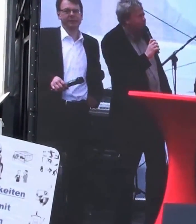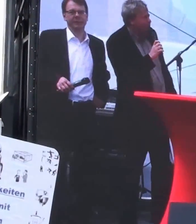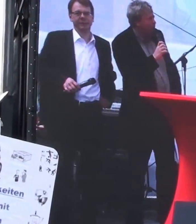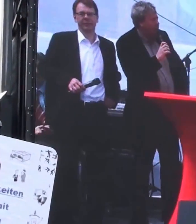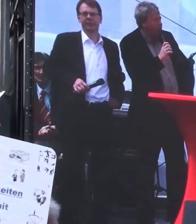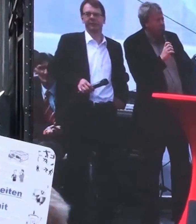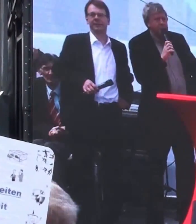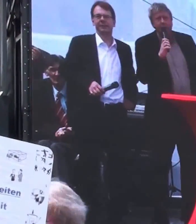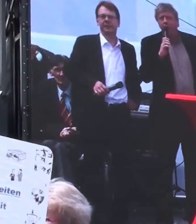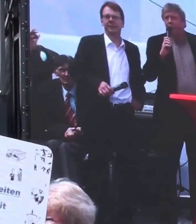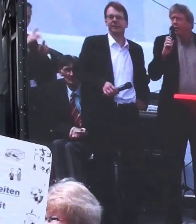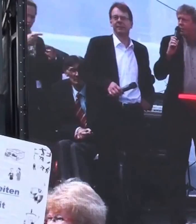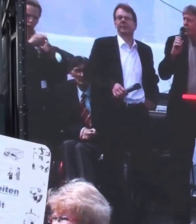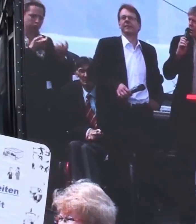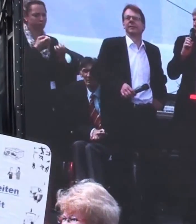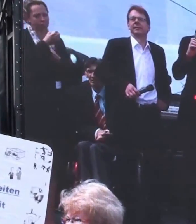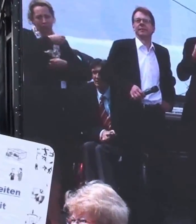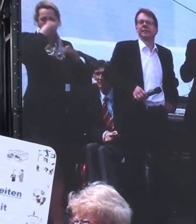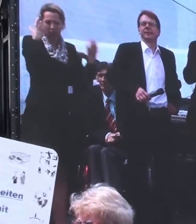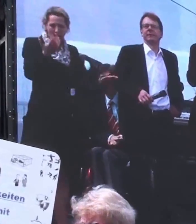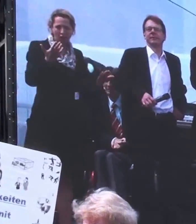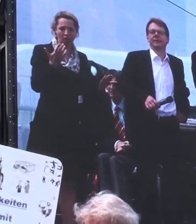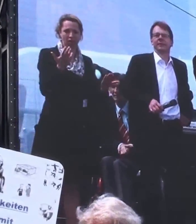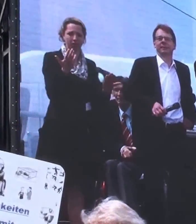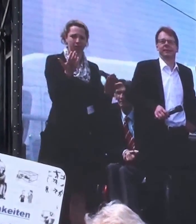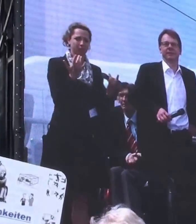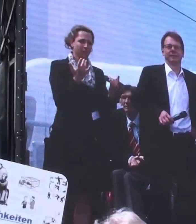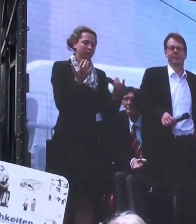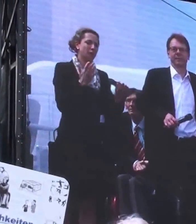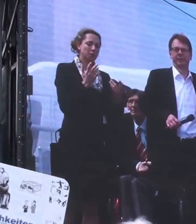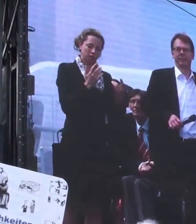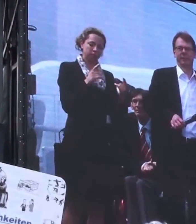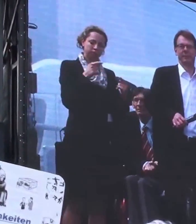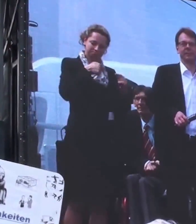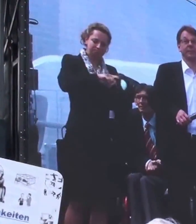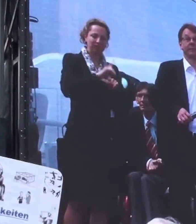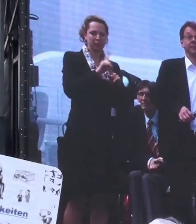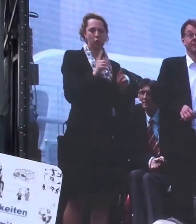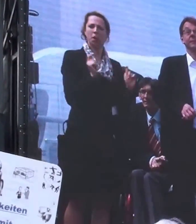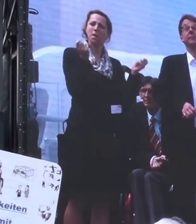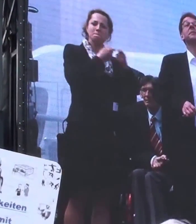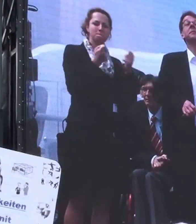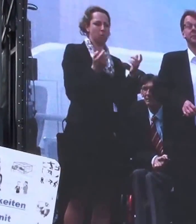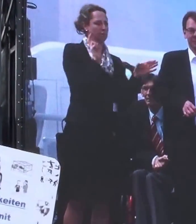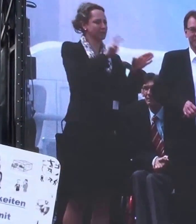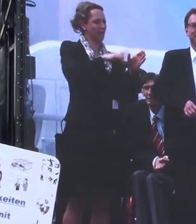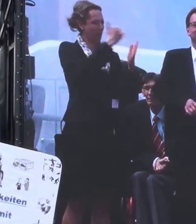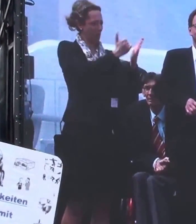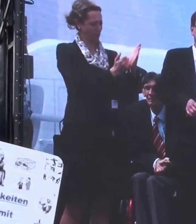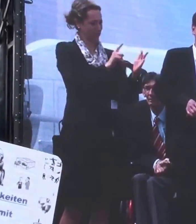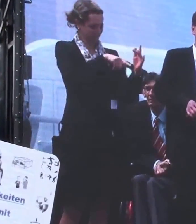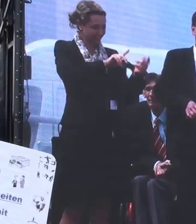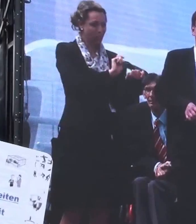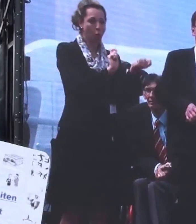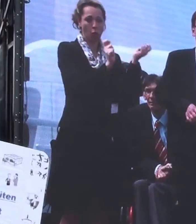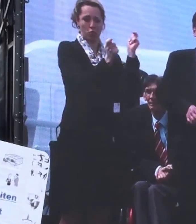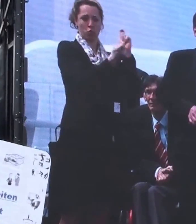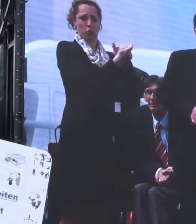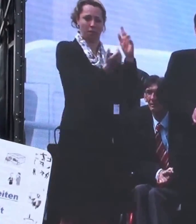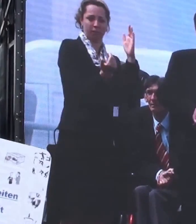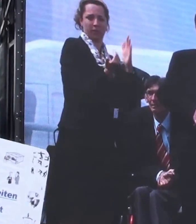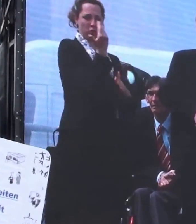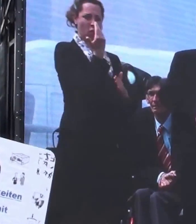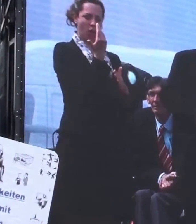führen. Das ist etwas, was mit einem neuen Bundesteilhabegesetz geändert werden muss. Das Bundesteilhabegesetz muss das